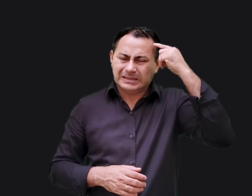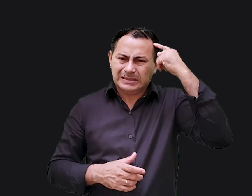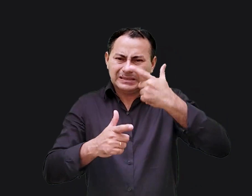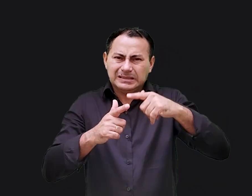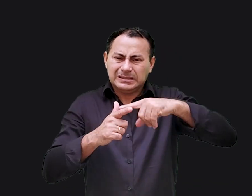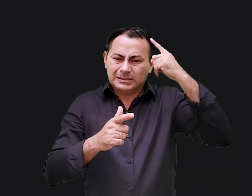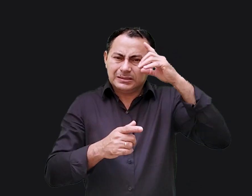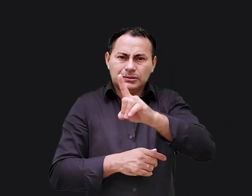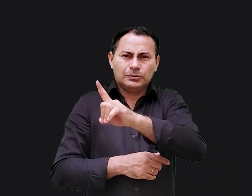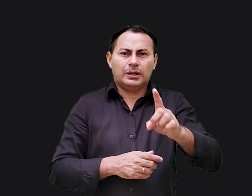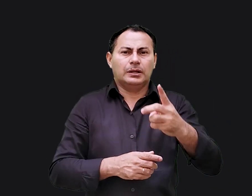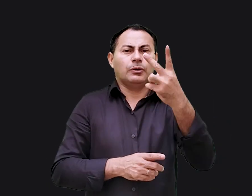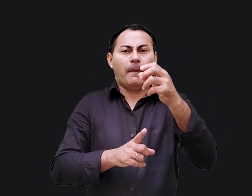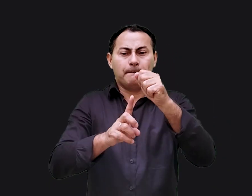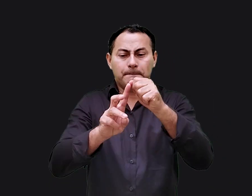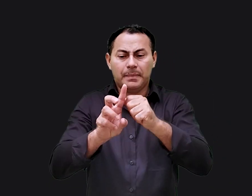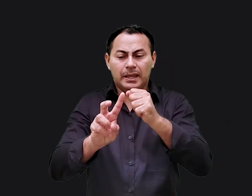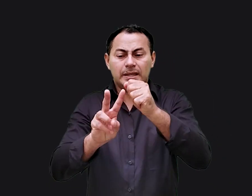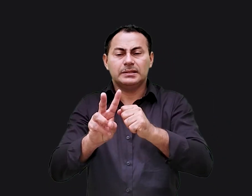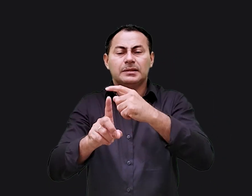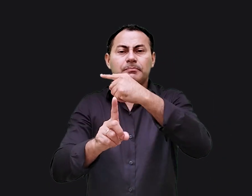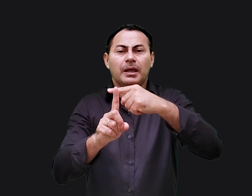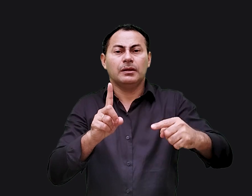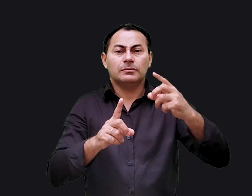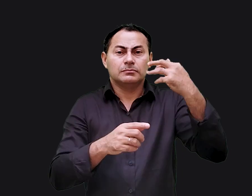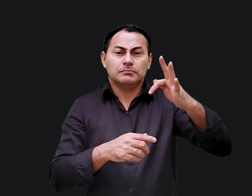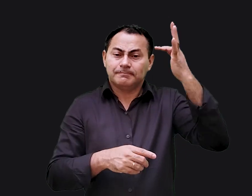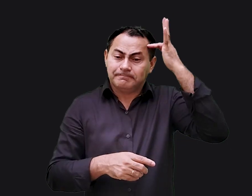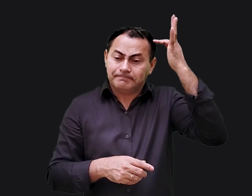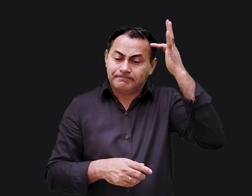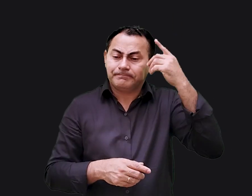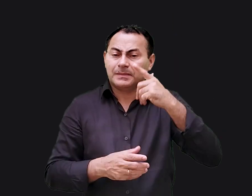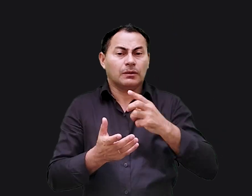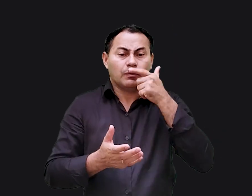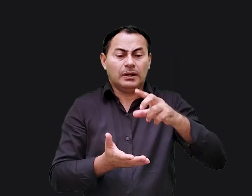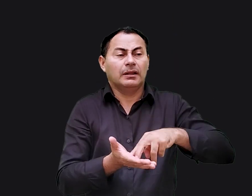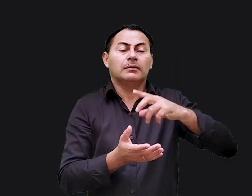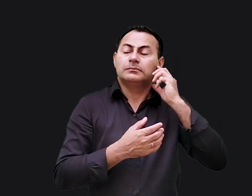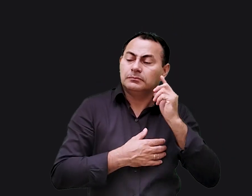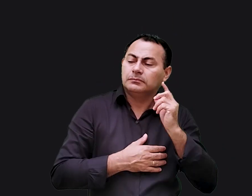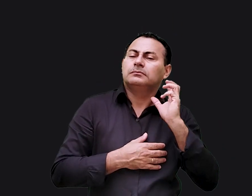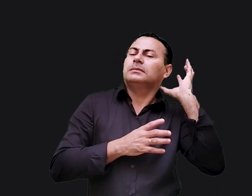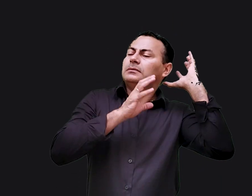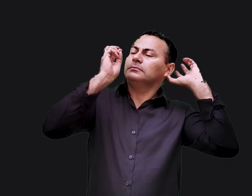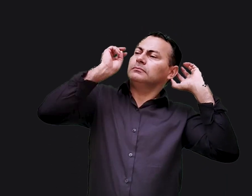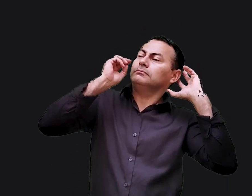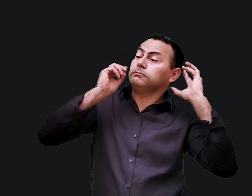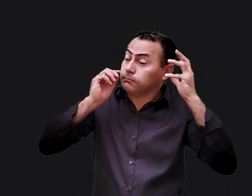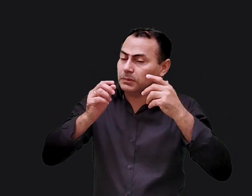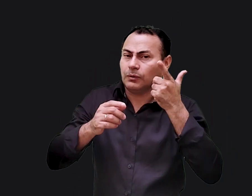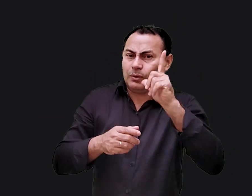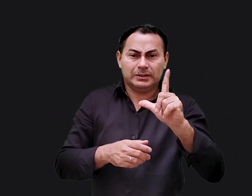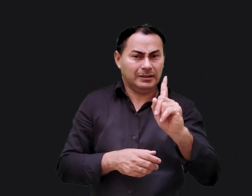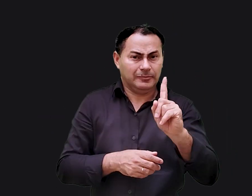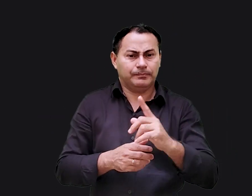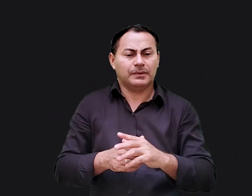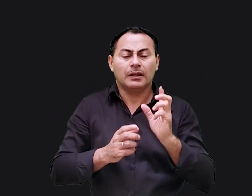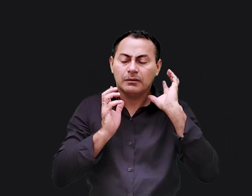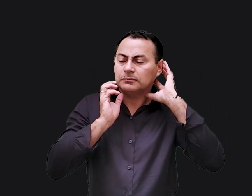de cabeça que durou 2 meses e meio. Ele não conseguia levantar a cabeça do travesseiro. Quando ele